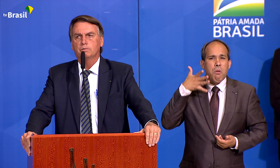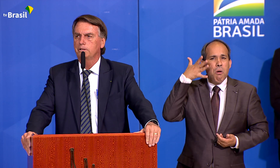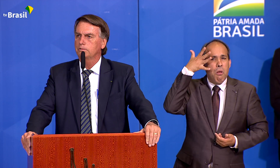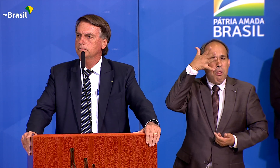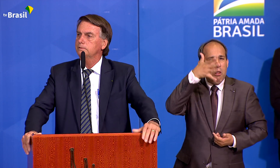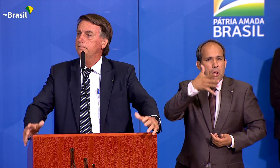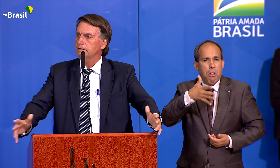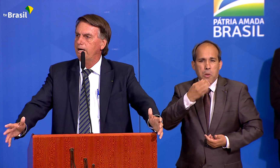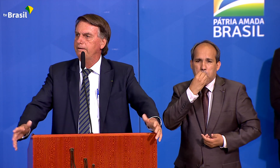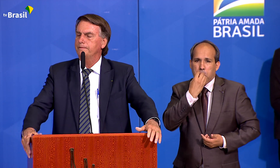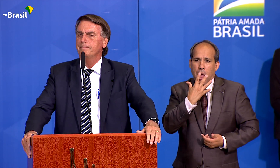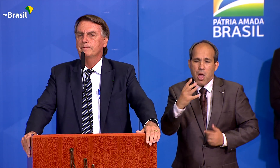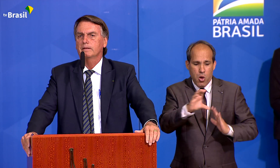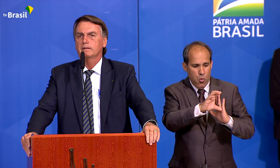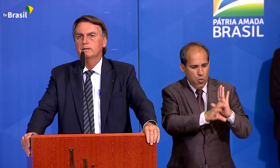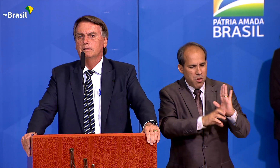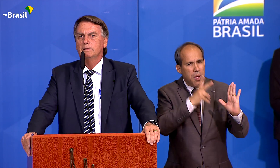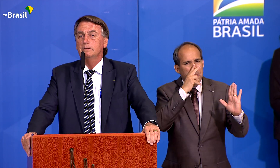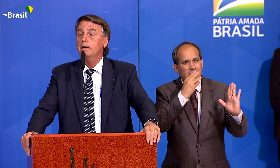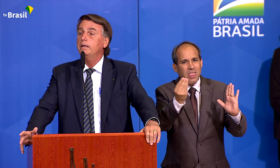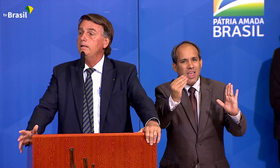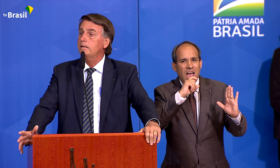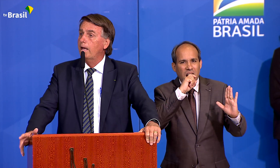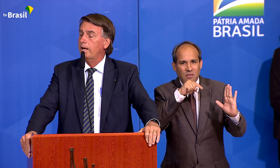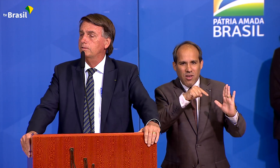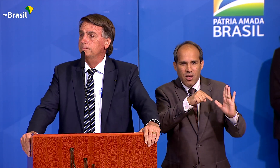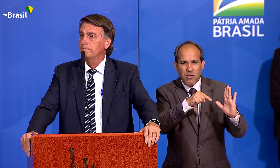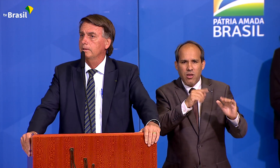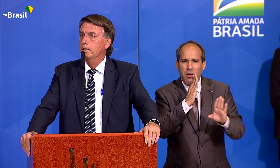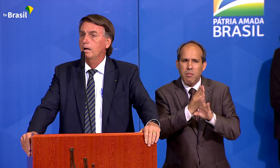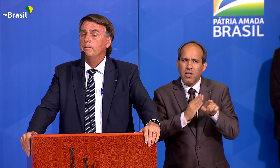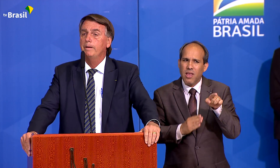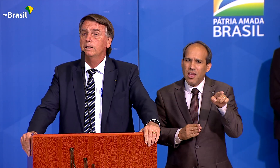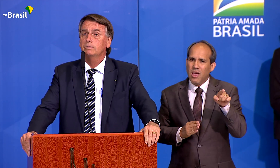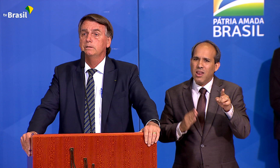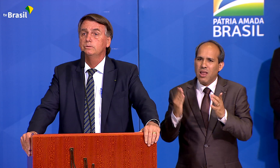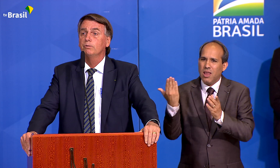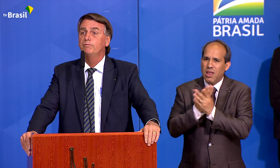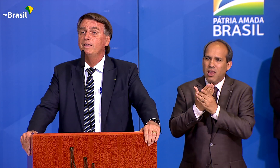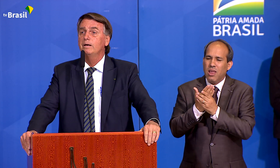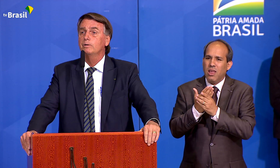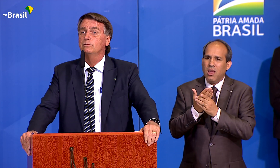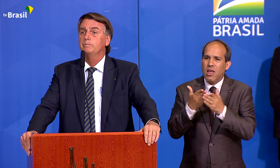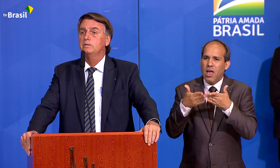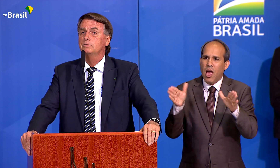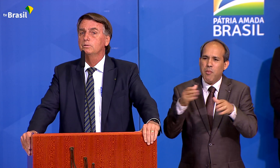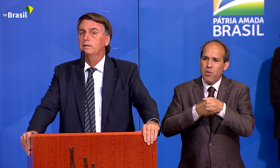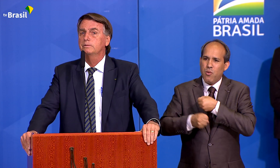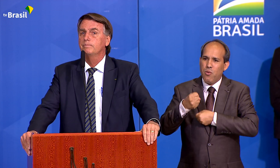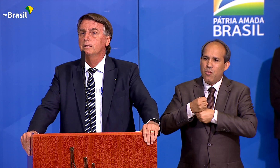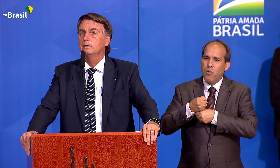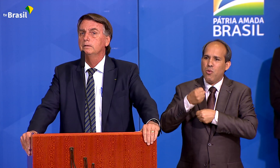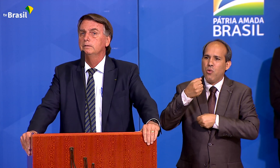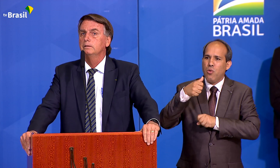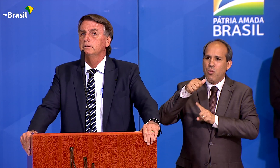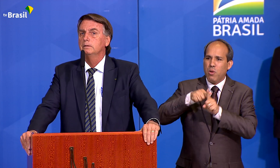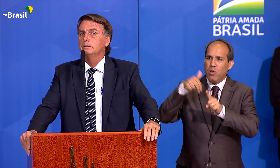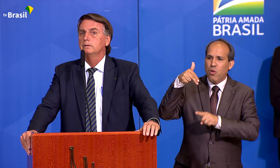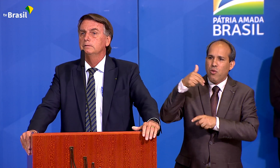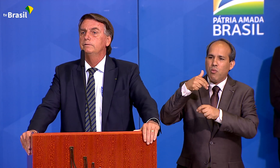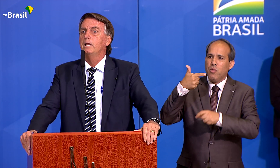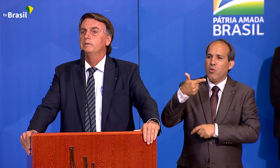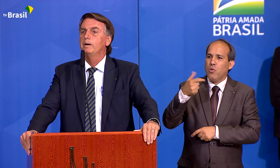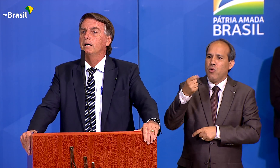Tem um currículo invejável que aquele inquérito aberto em novembro 2018